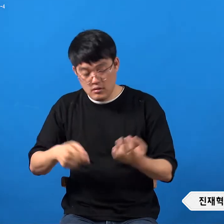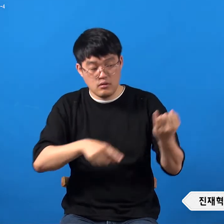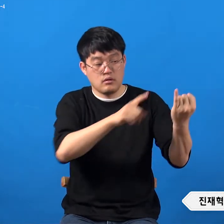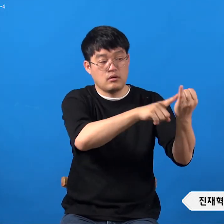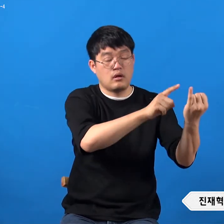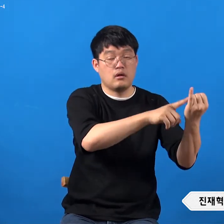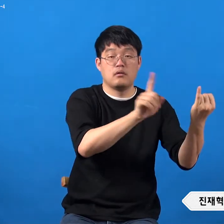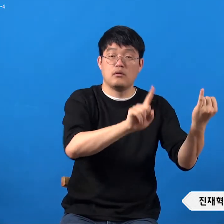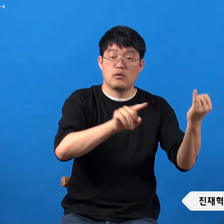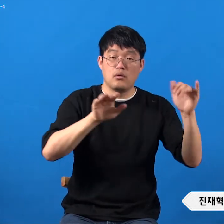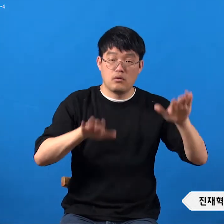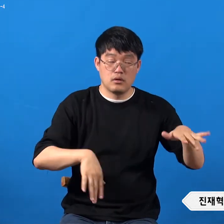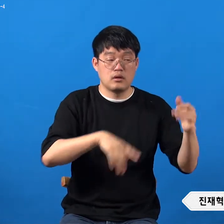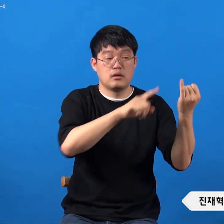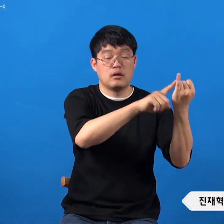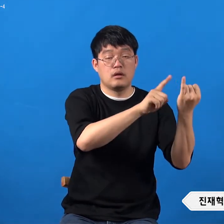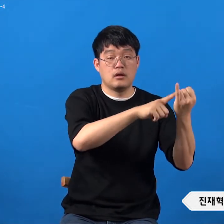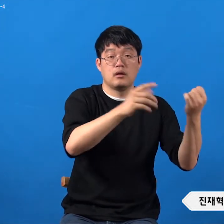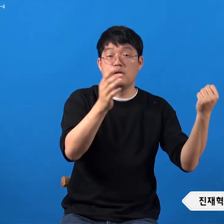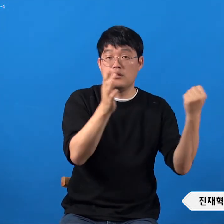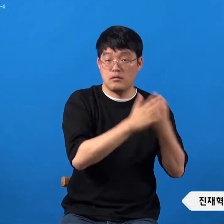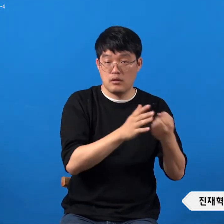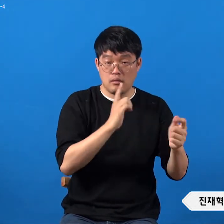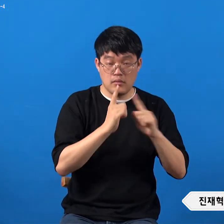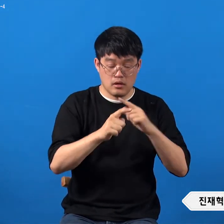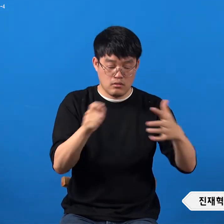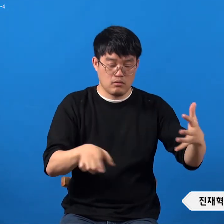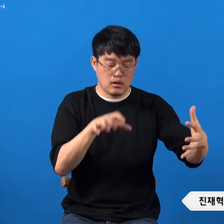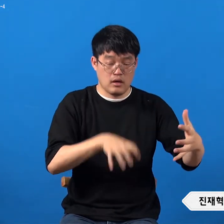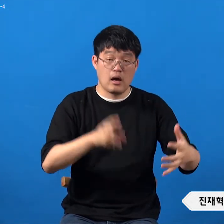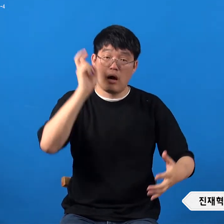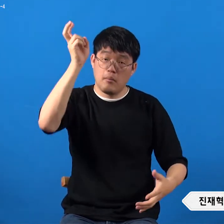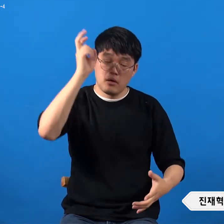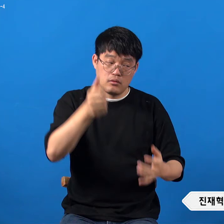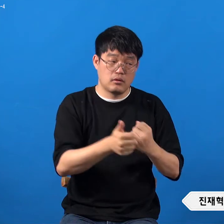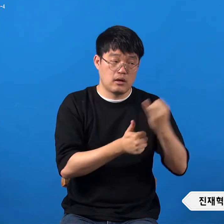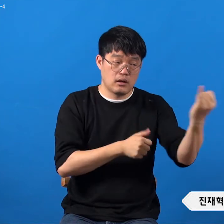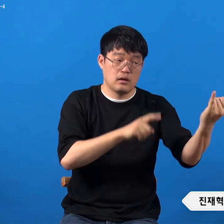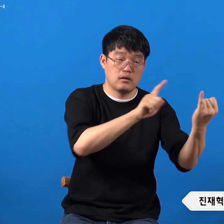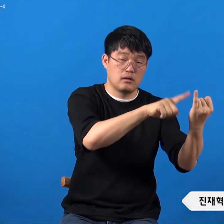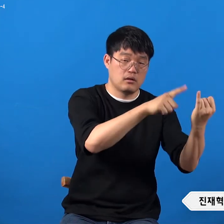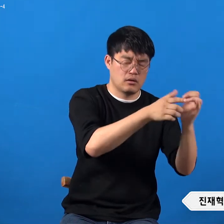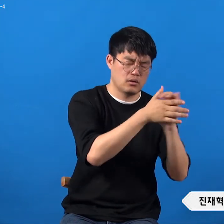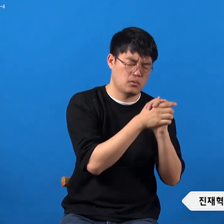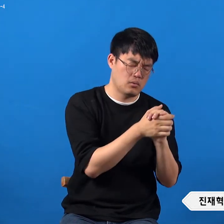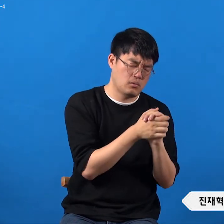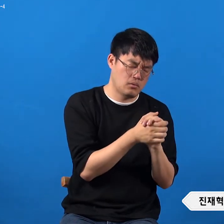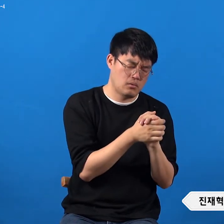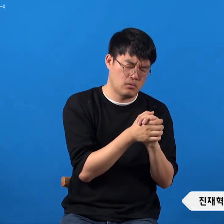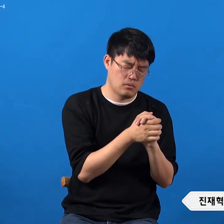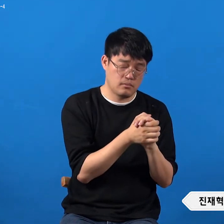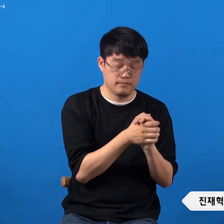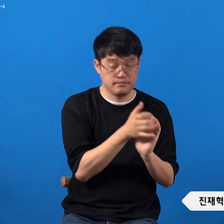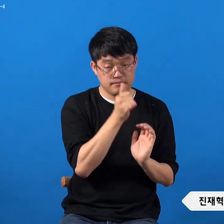오늘 성경이 사라의 영고라는 그 말 가운데 아마도 사라는 기도하지 않았을까요?